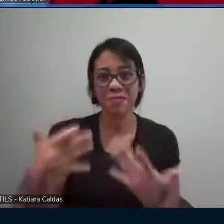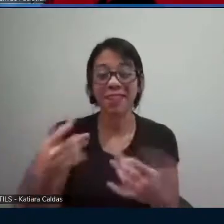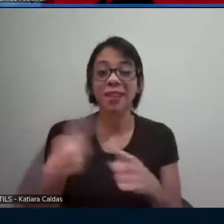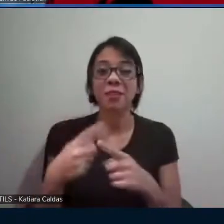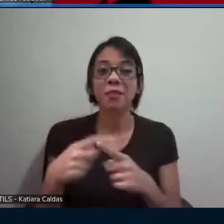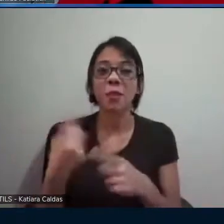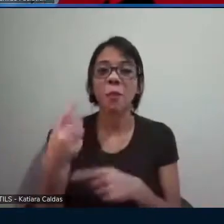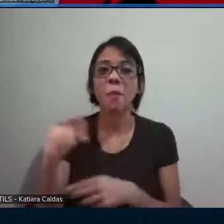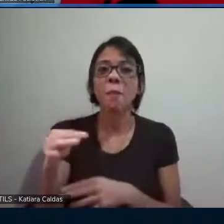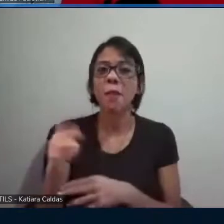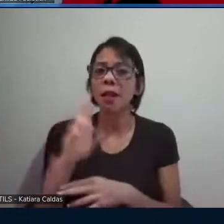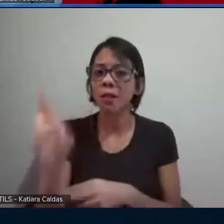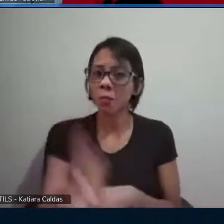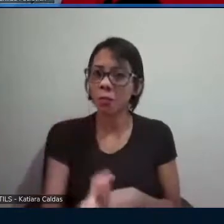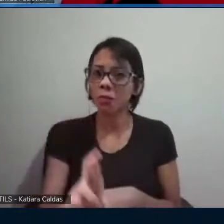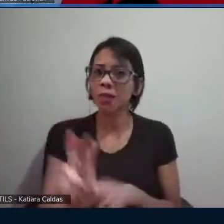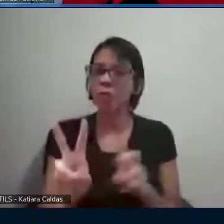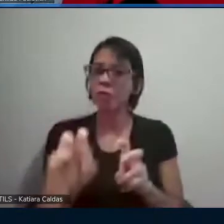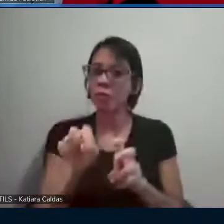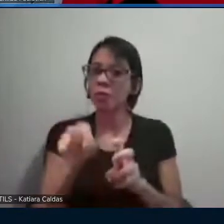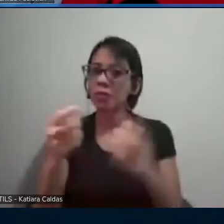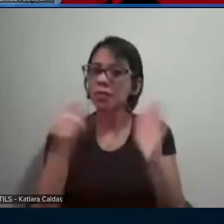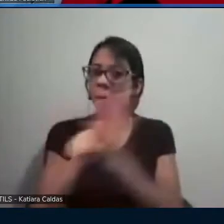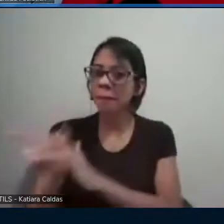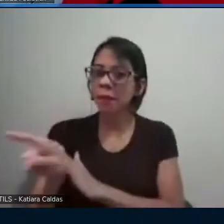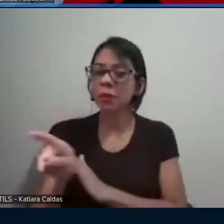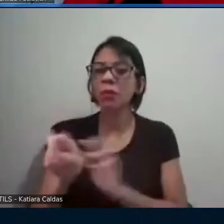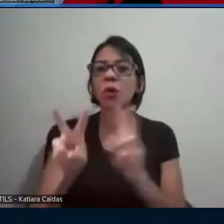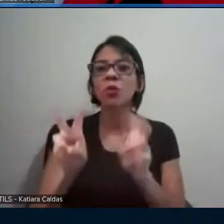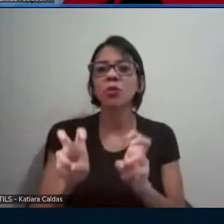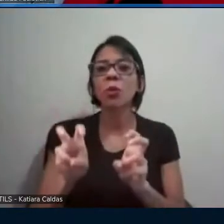Deu um minutinho para ele responder essa questão